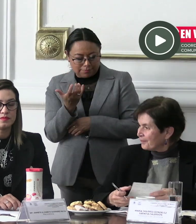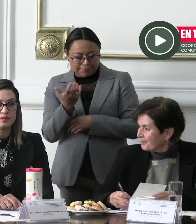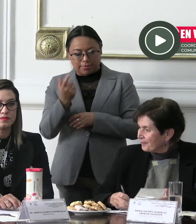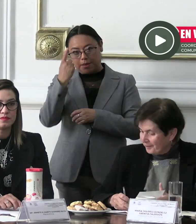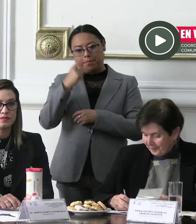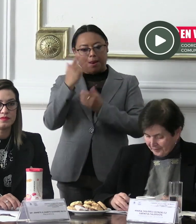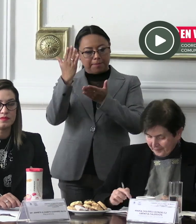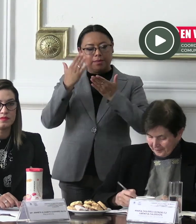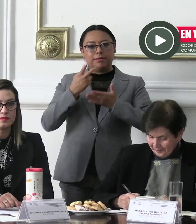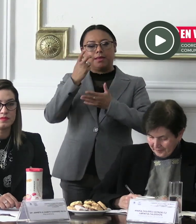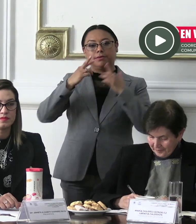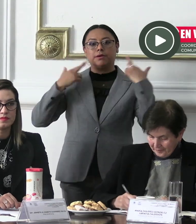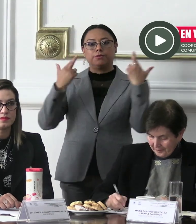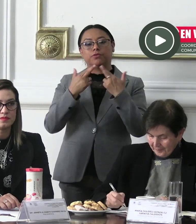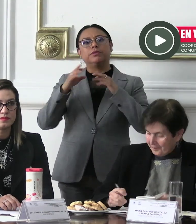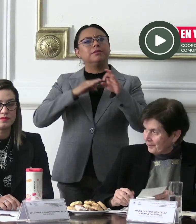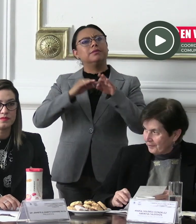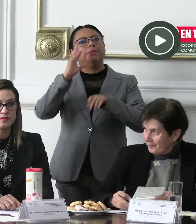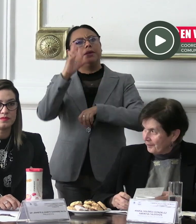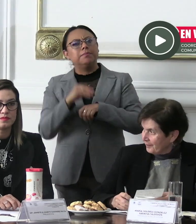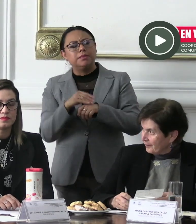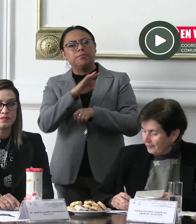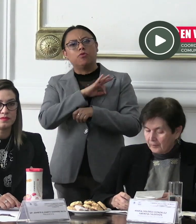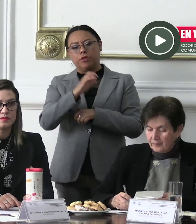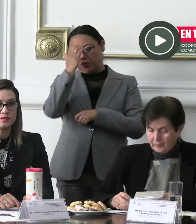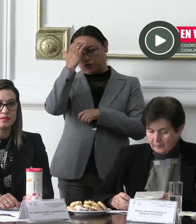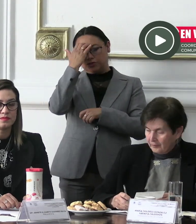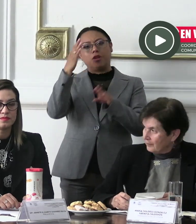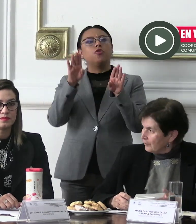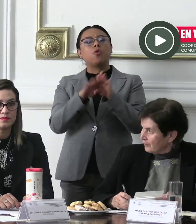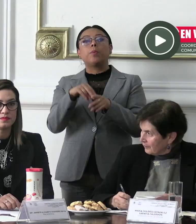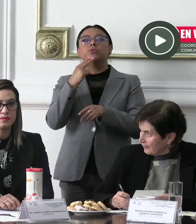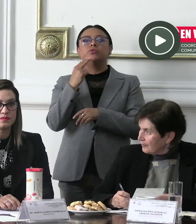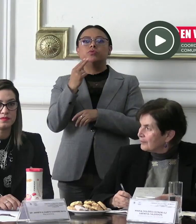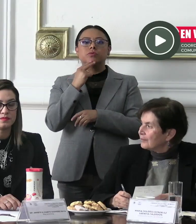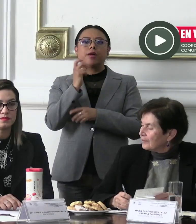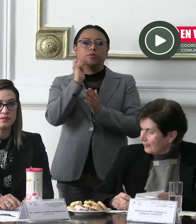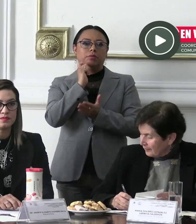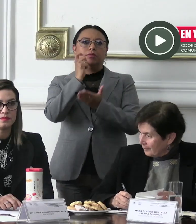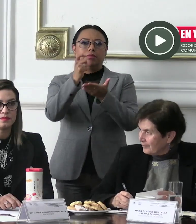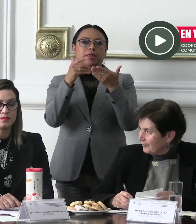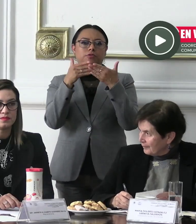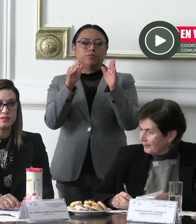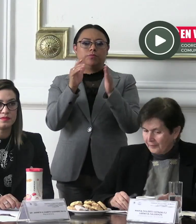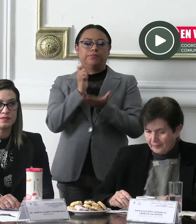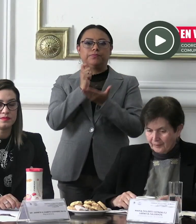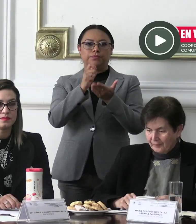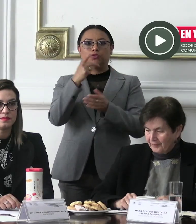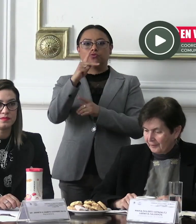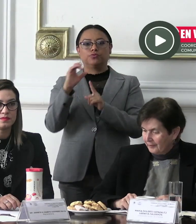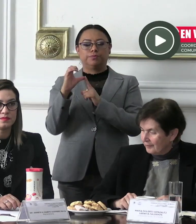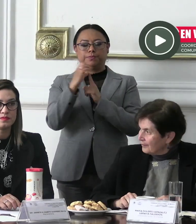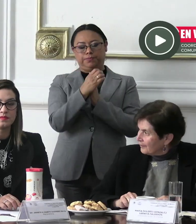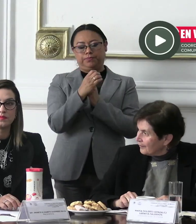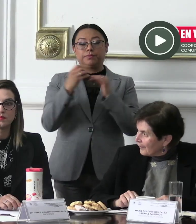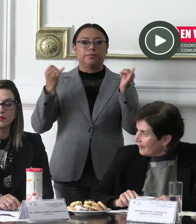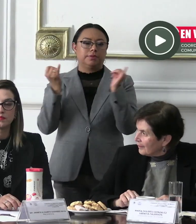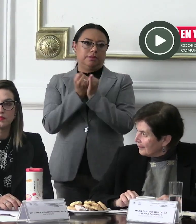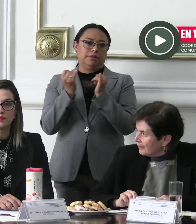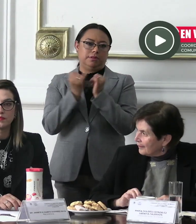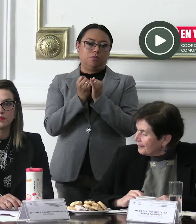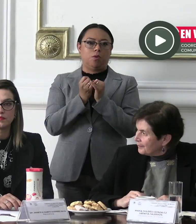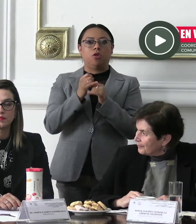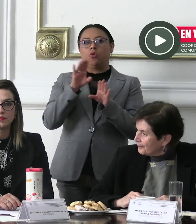trabajo que nos permiten conocer la forma en que se han ejercido los recursos públicos asignados a la comisión, así como su grado